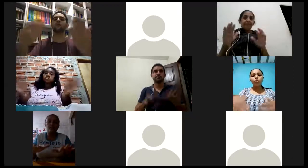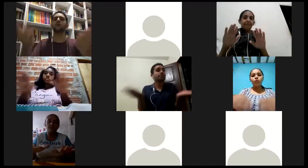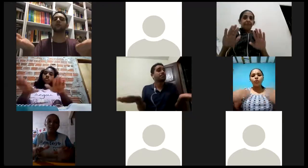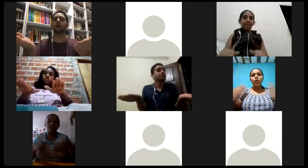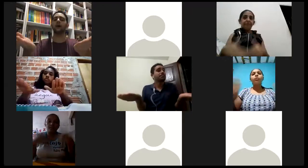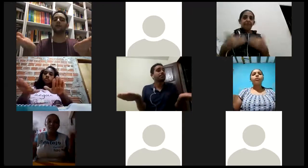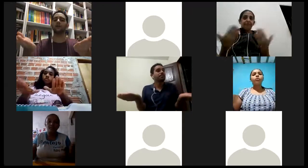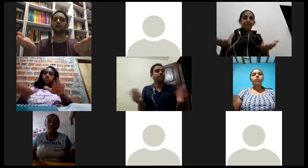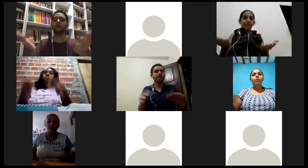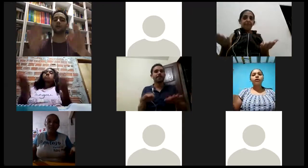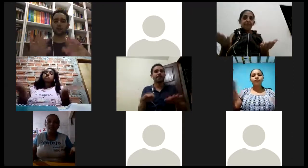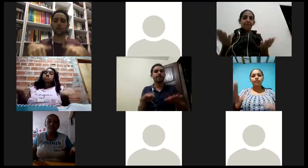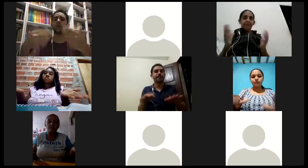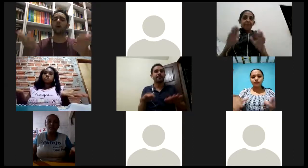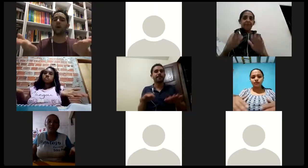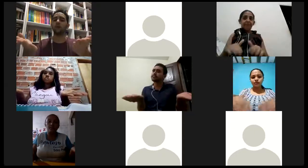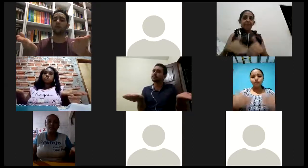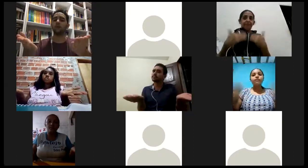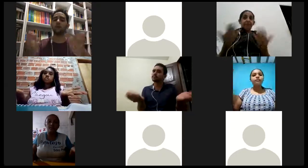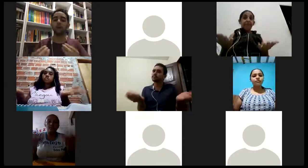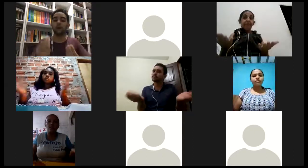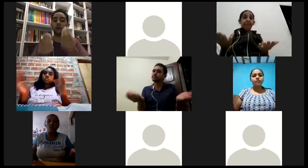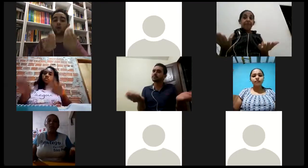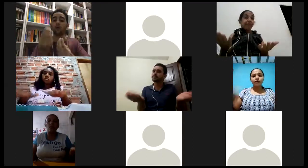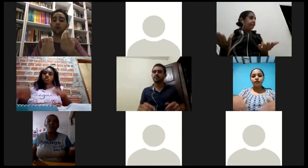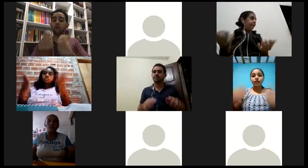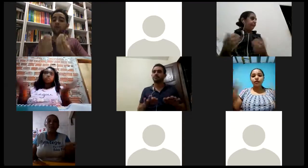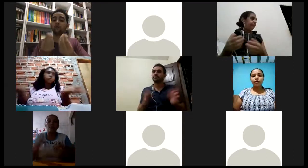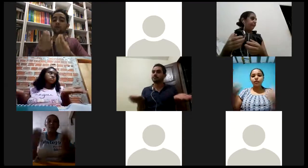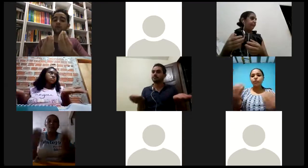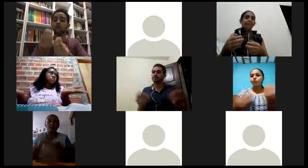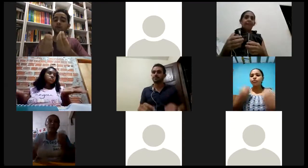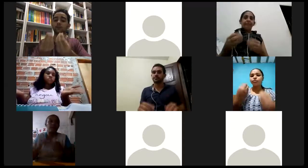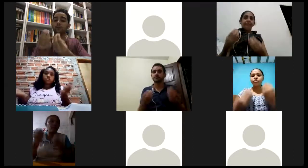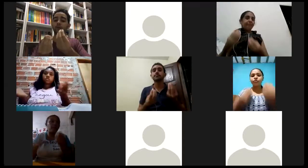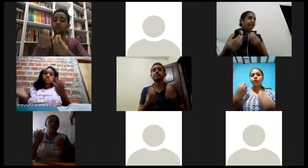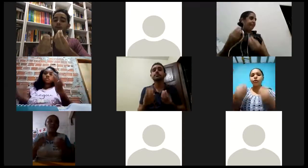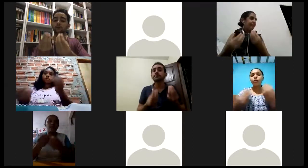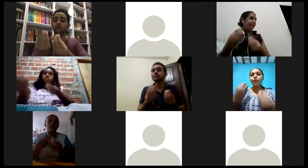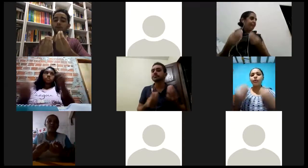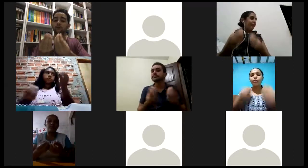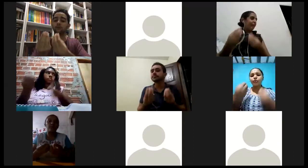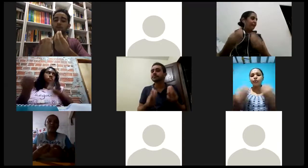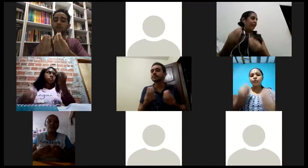vou virar a minha mão para cima e apertar. Qual? Como? Como?